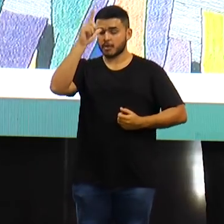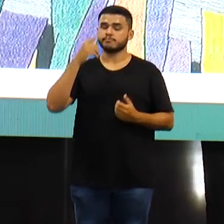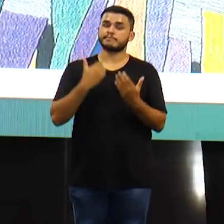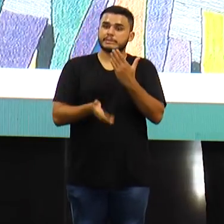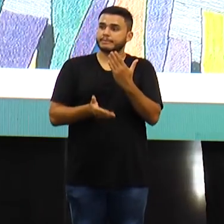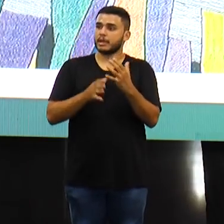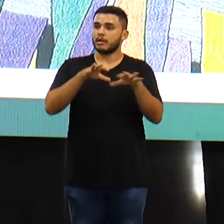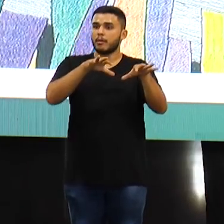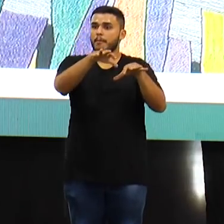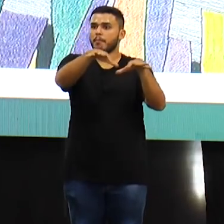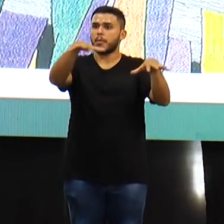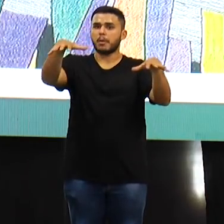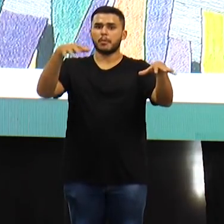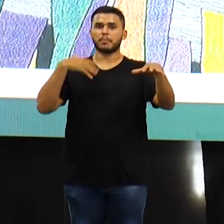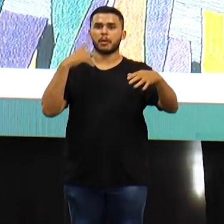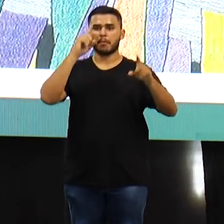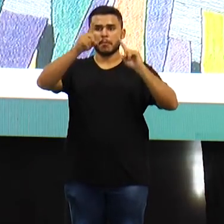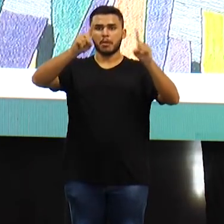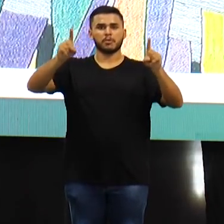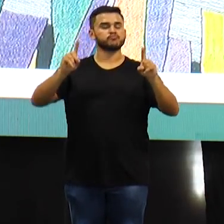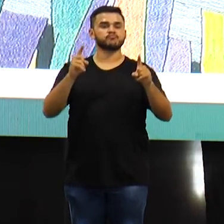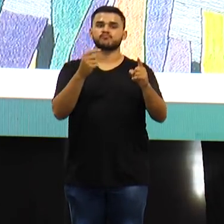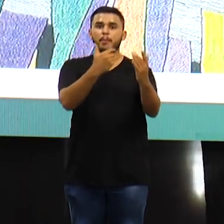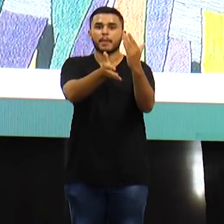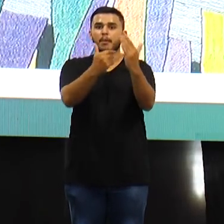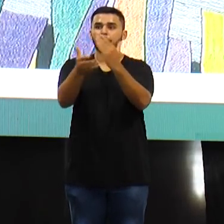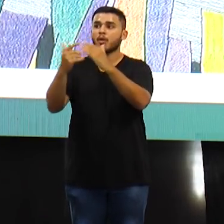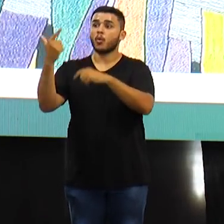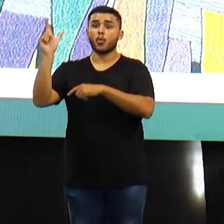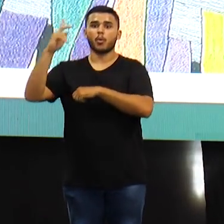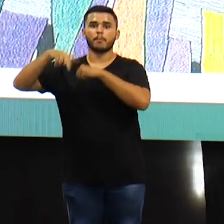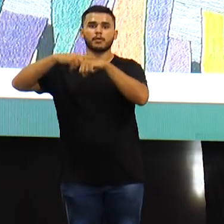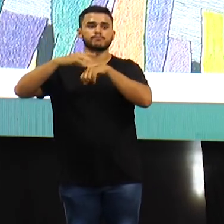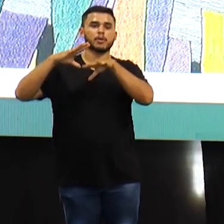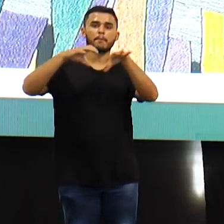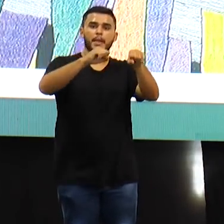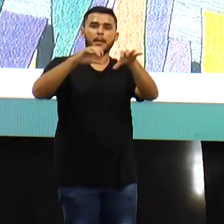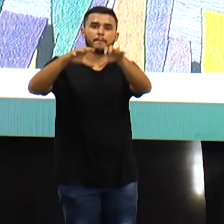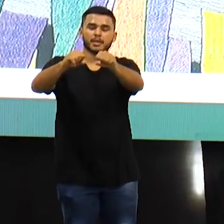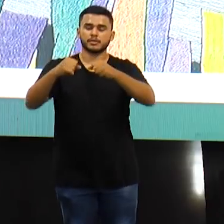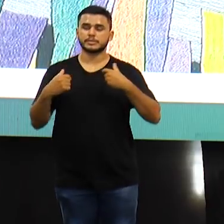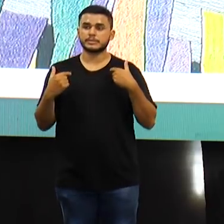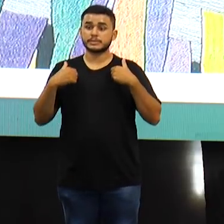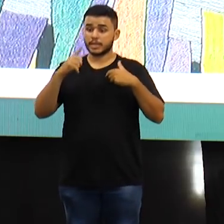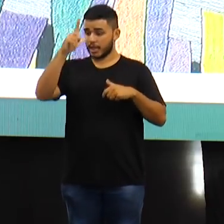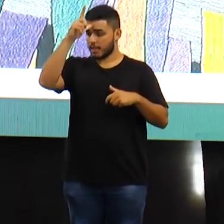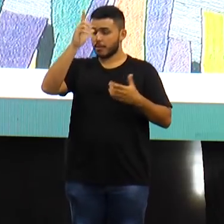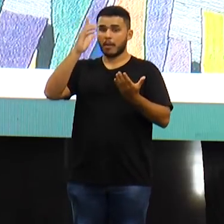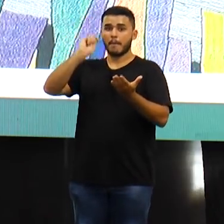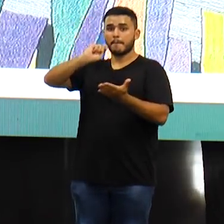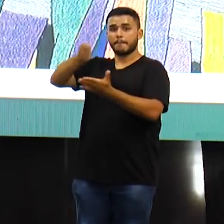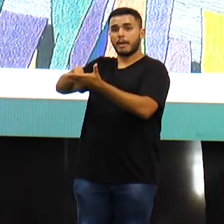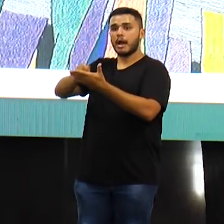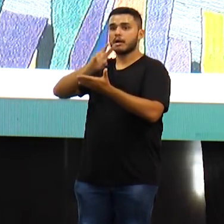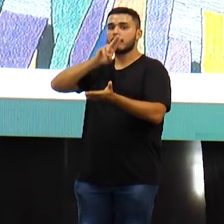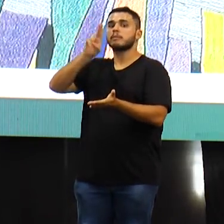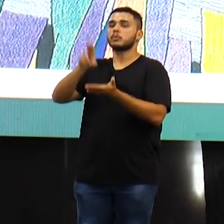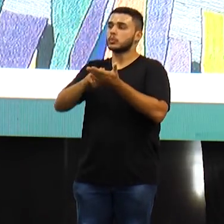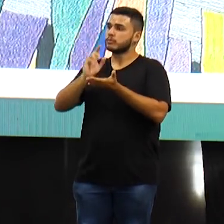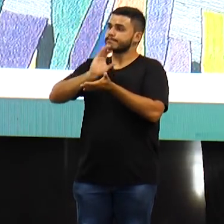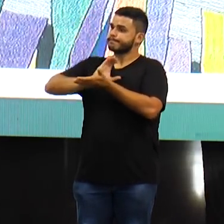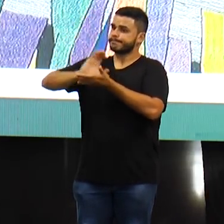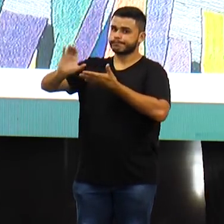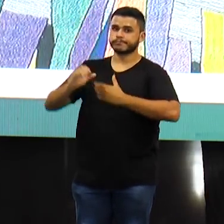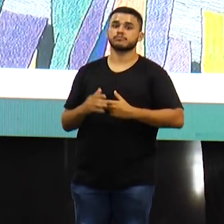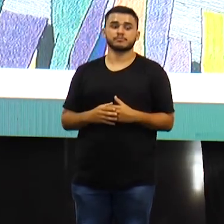a Alemanha, ela paga indenizações. Nós teremos ali o Kaiser Guilherme